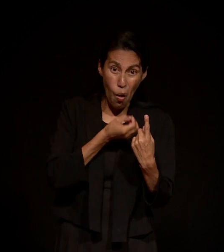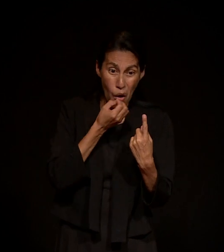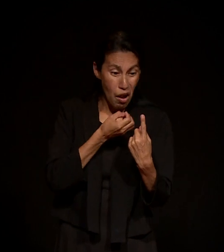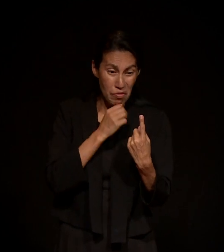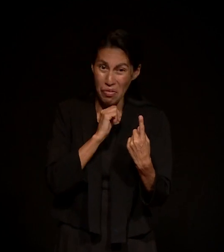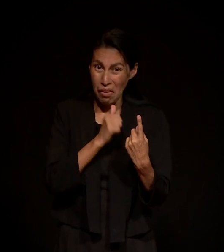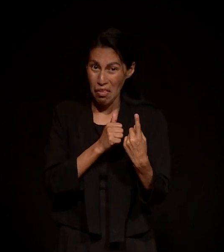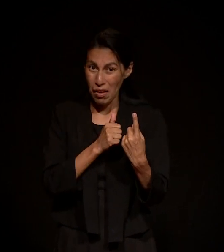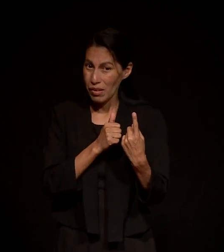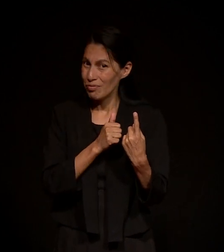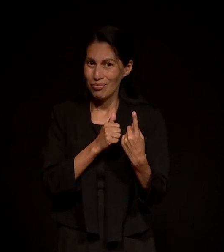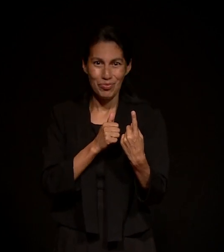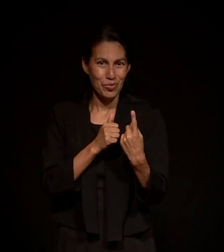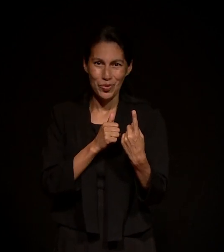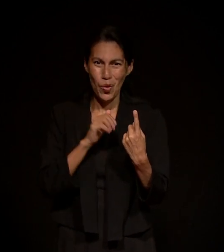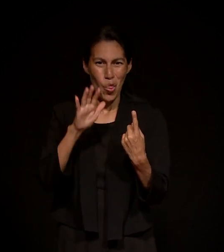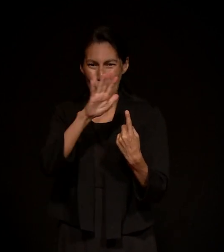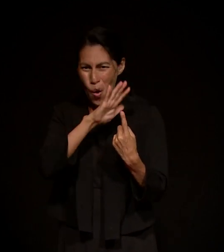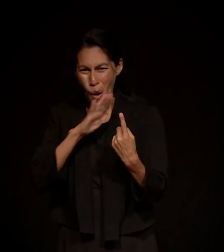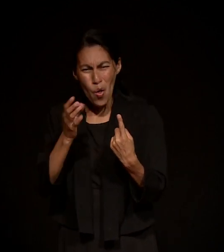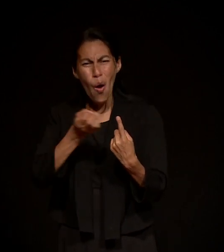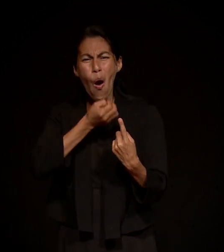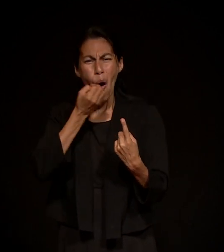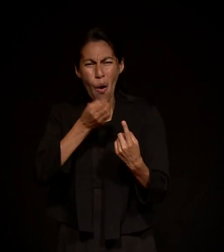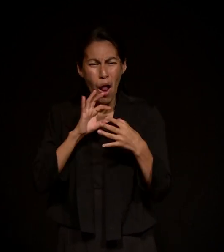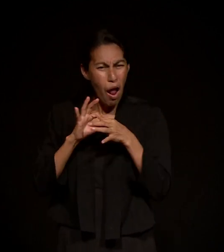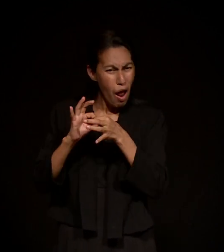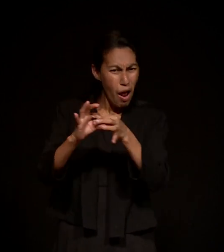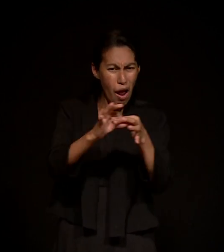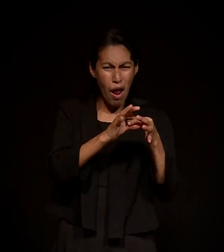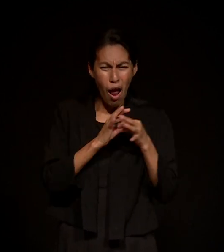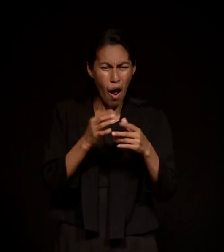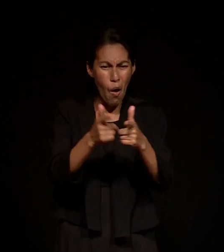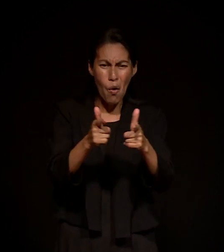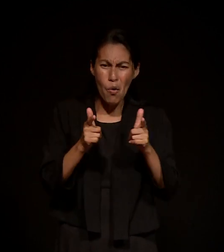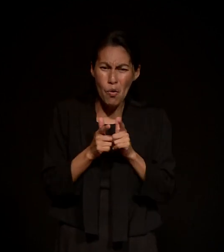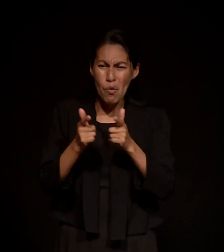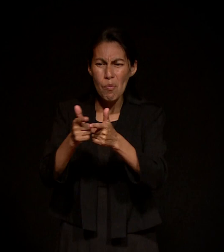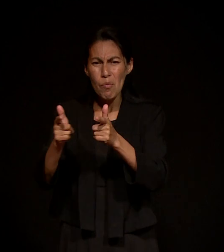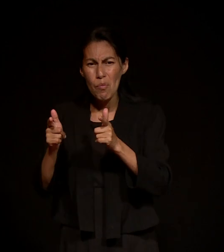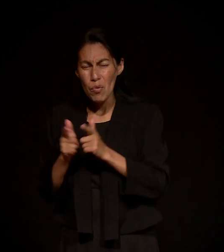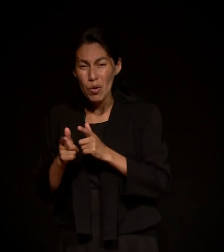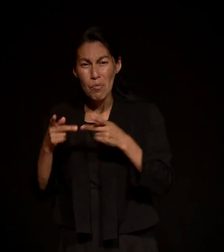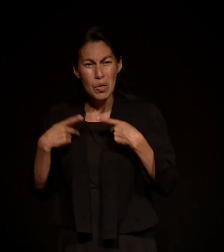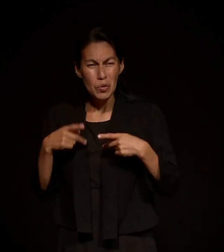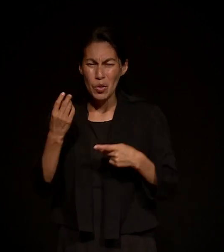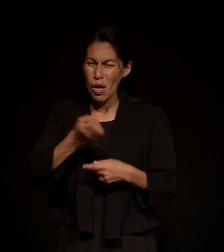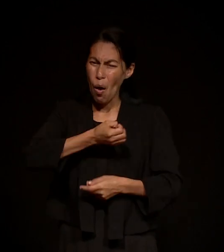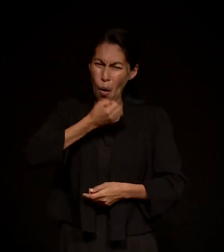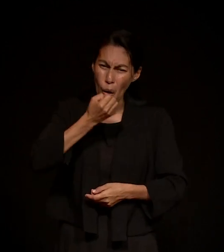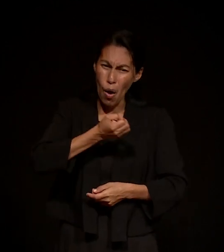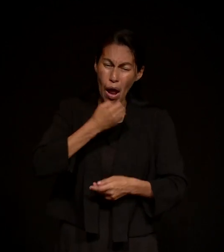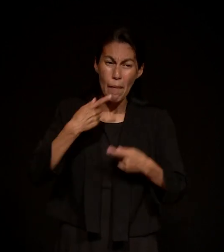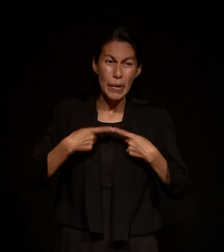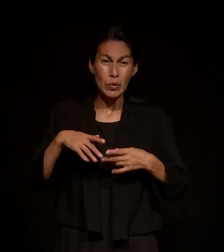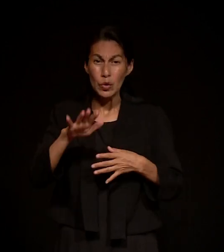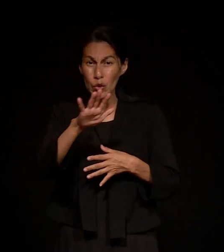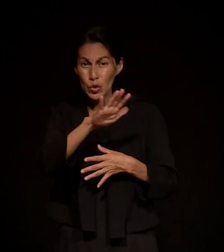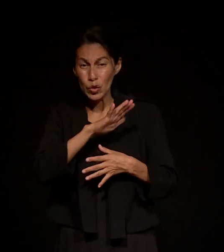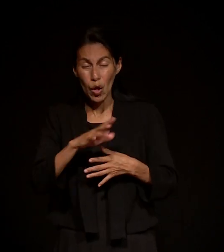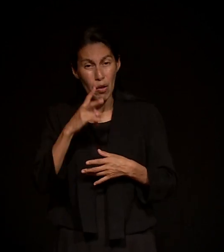persona. Debemos permanecer unidos en oración, formar grupos de oración que ilumine al mundo